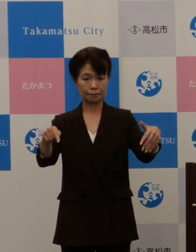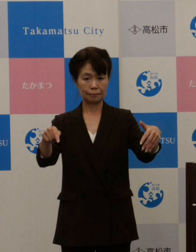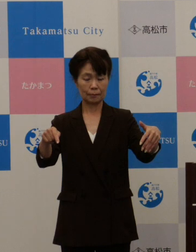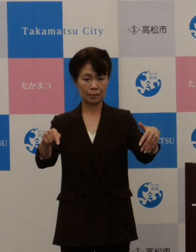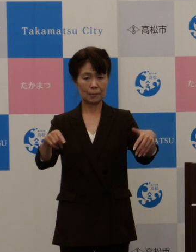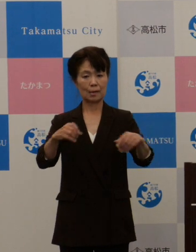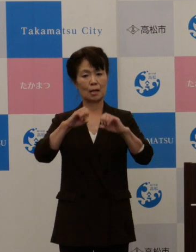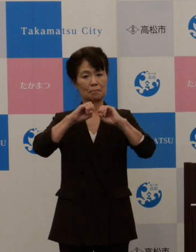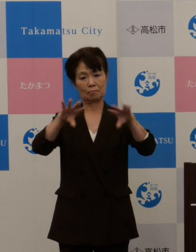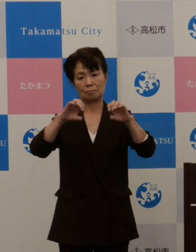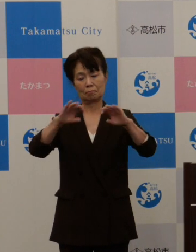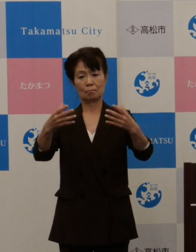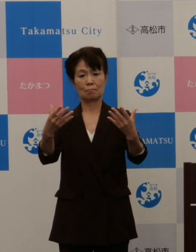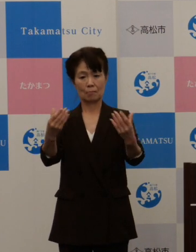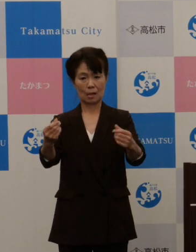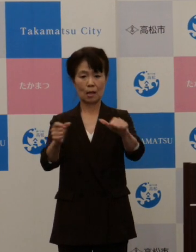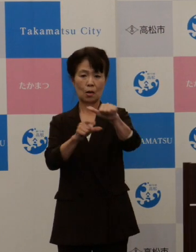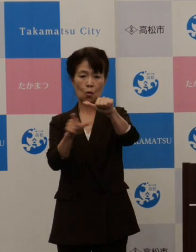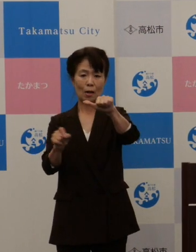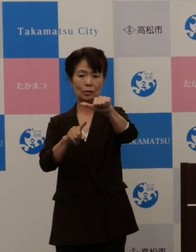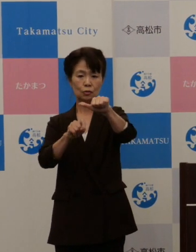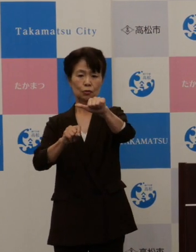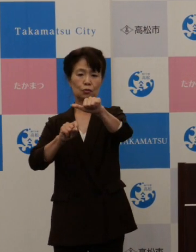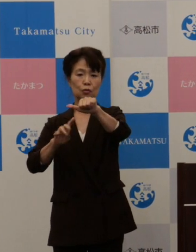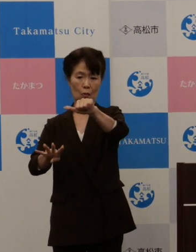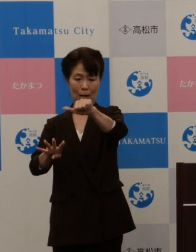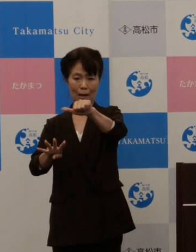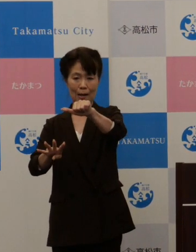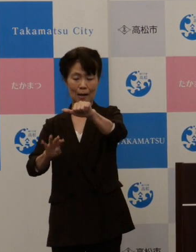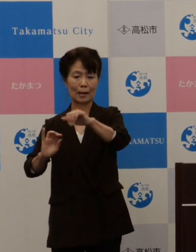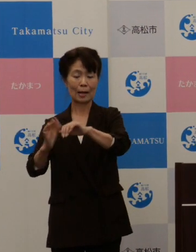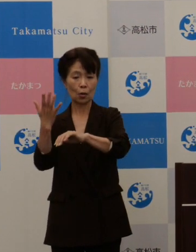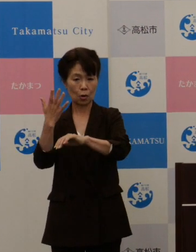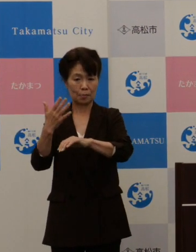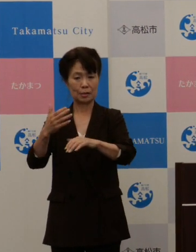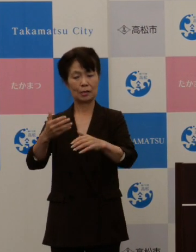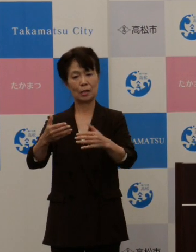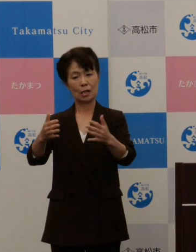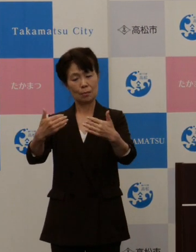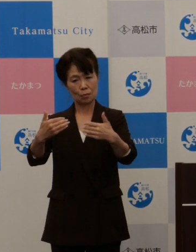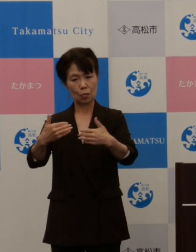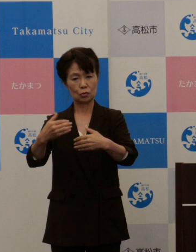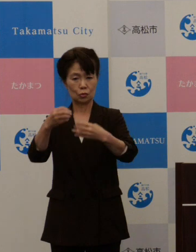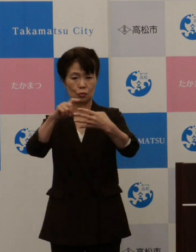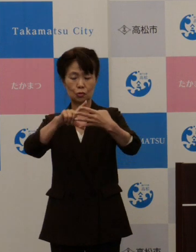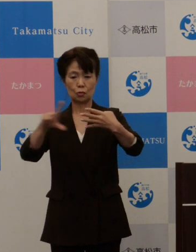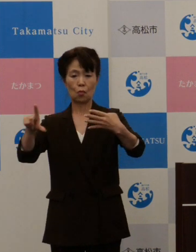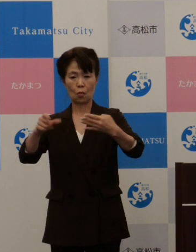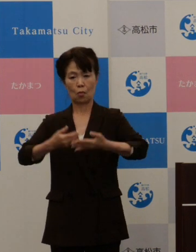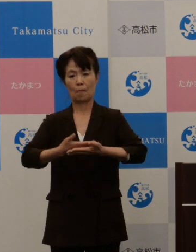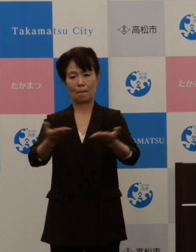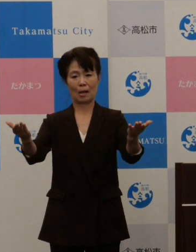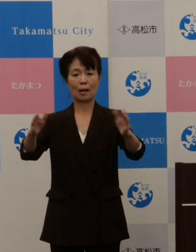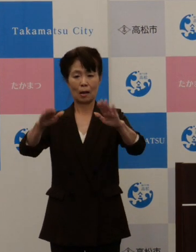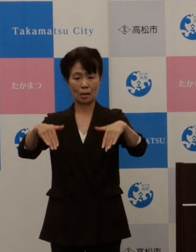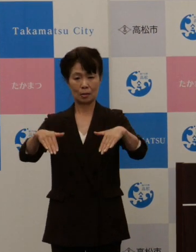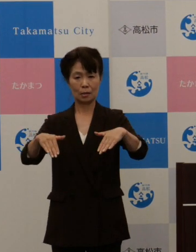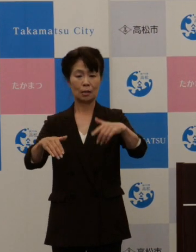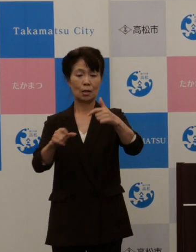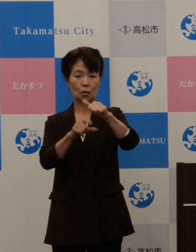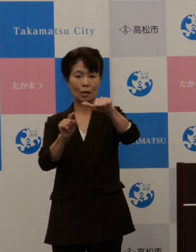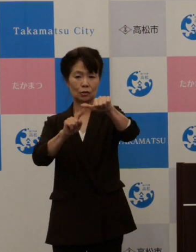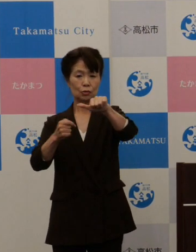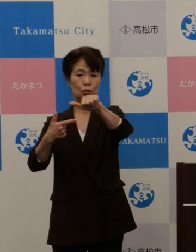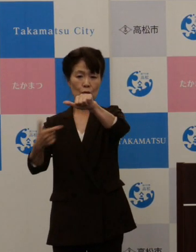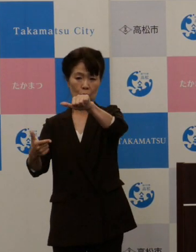レスリリースしておりますが、5月14日火曜日に募集要項の配布を開始をいたしまして、今月16日